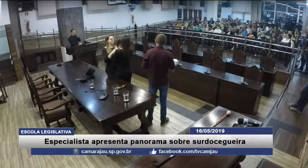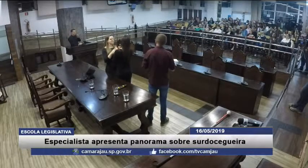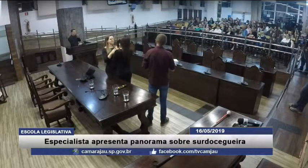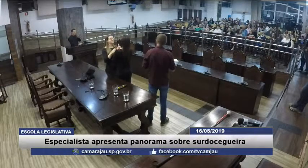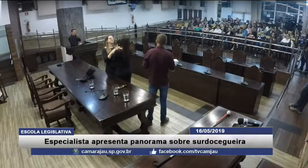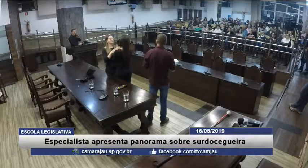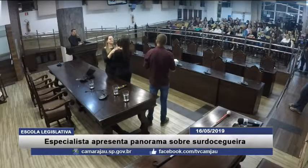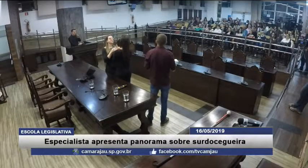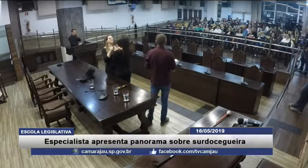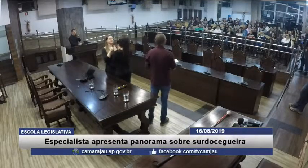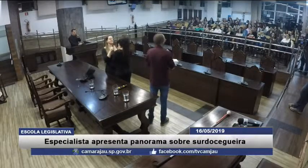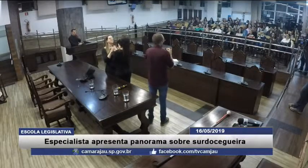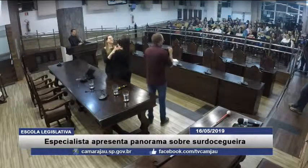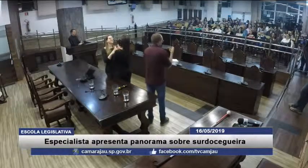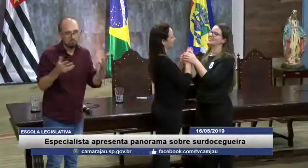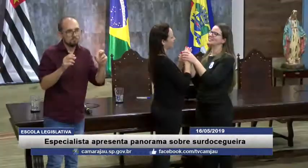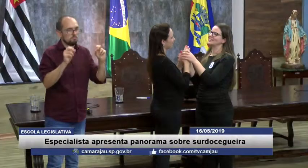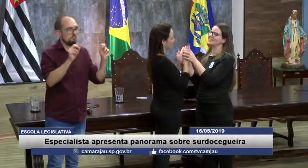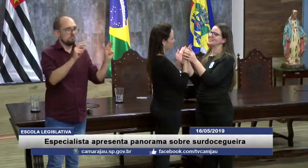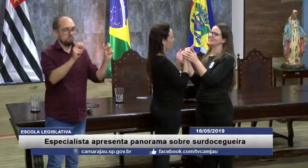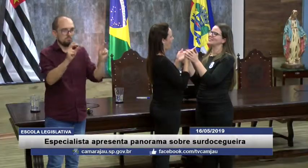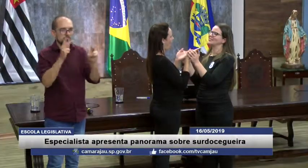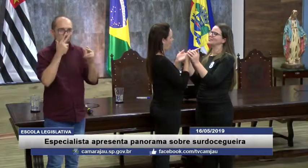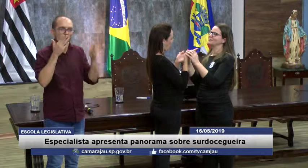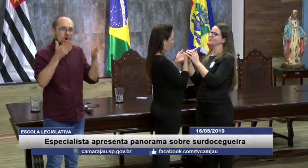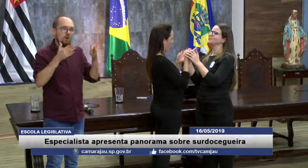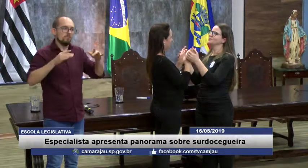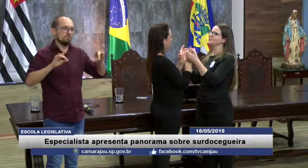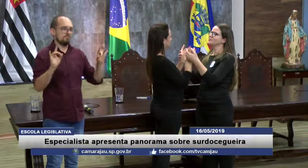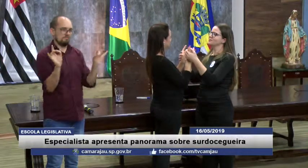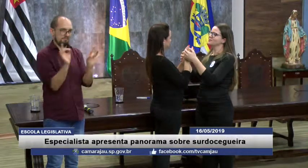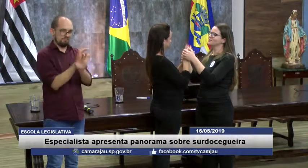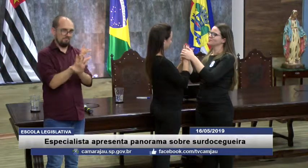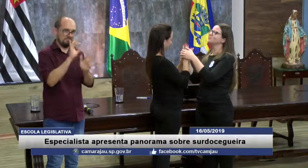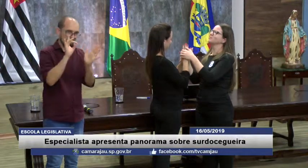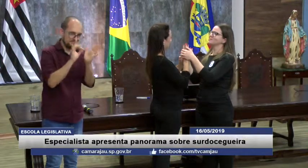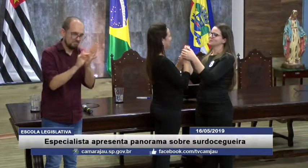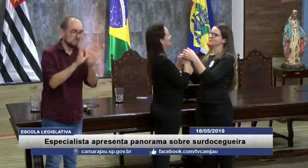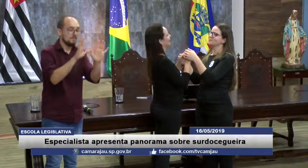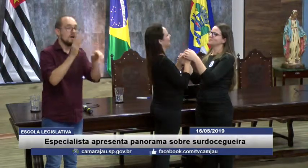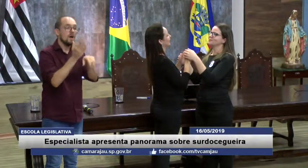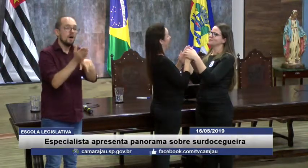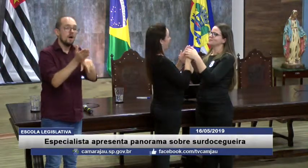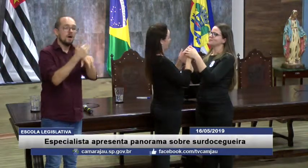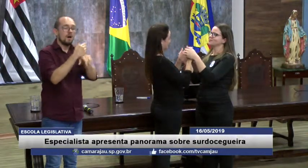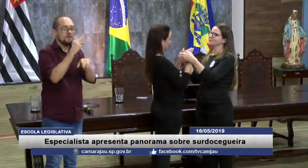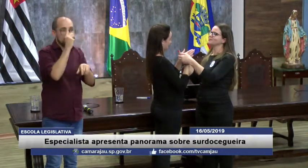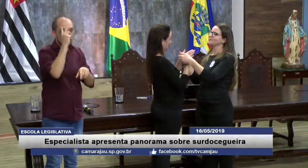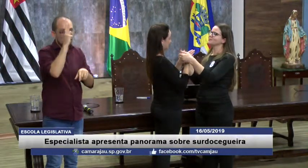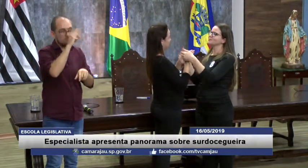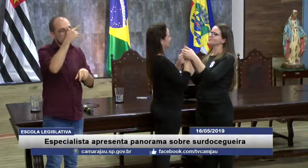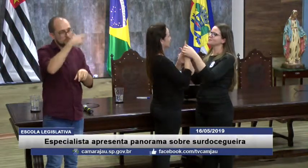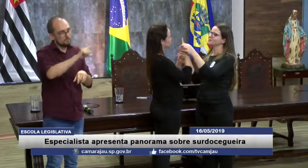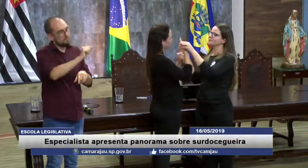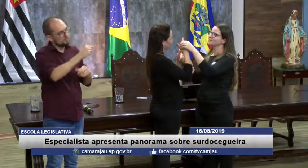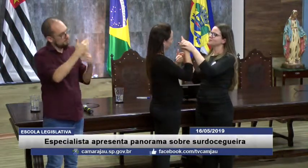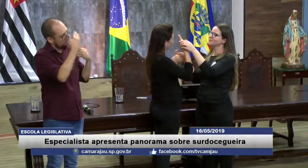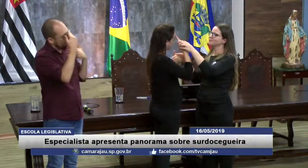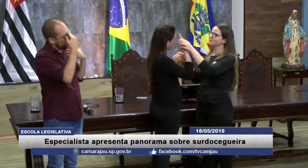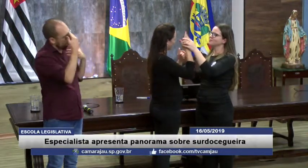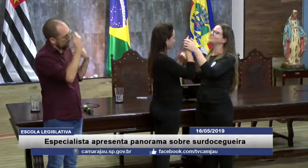Bom, eu acho que nós vamos caminhar para o encerramento. Antes disso, eu quero mais uma vez agradecer a